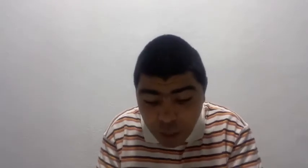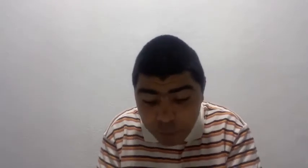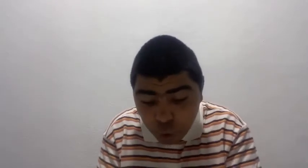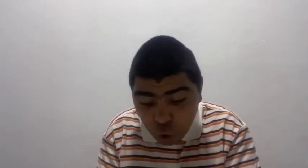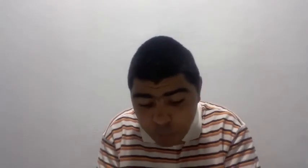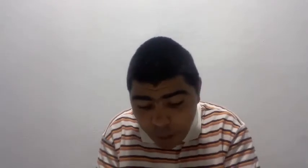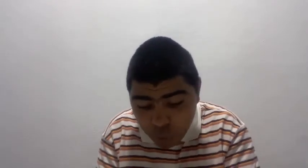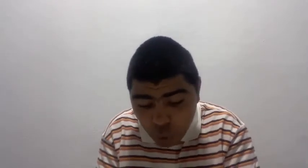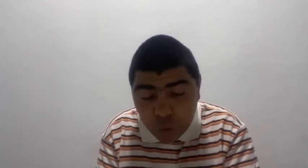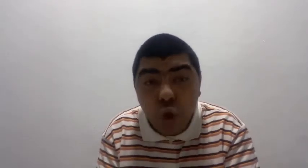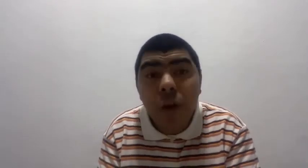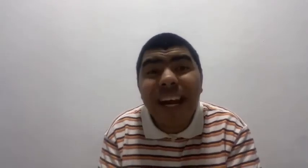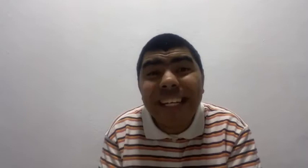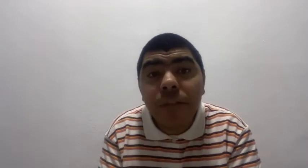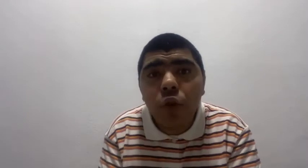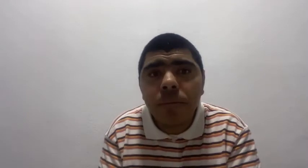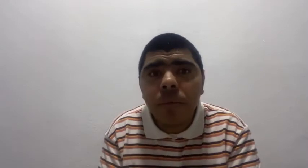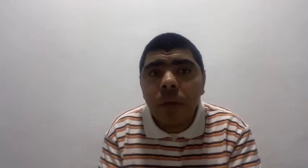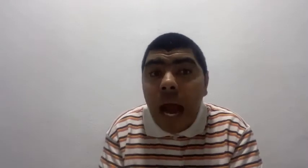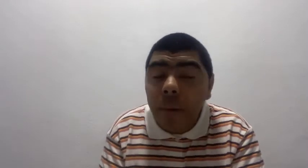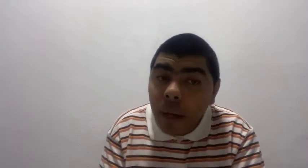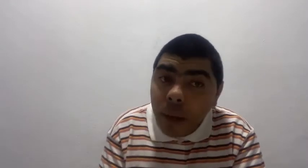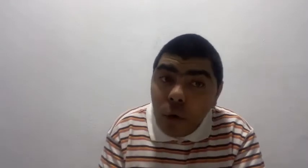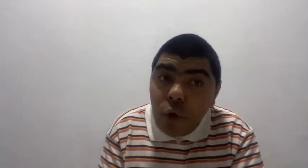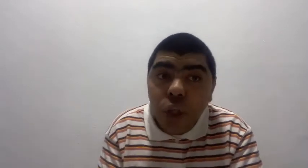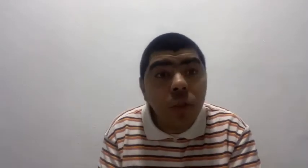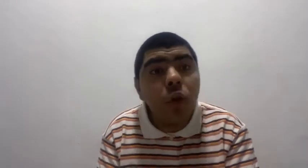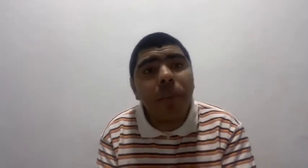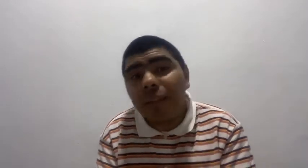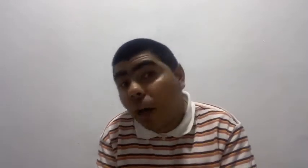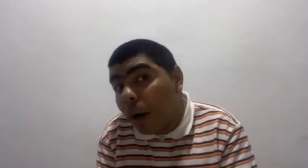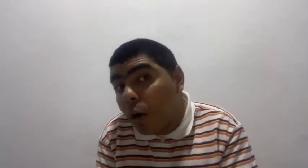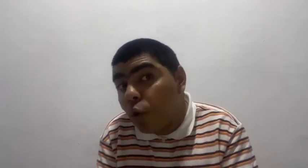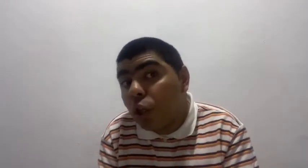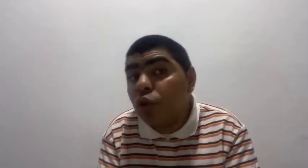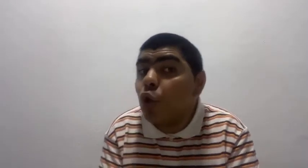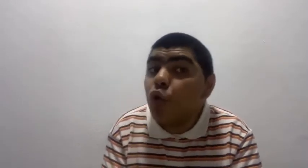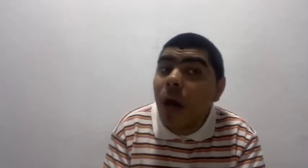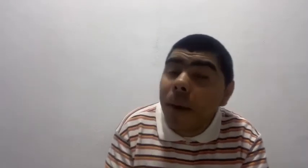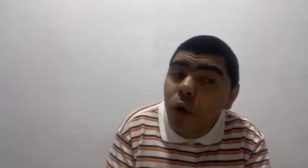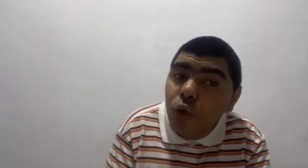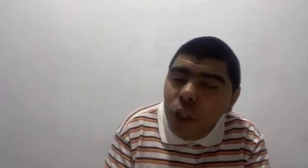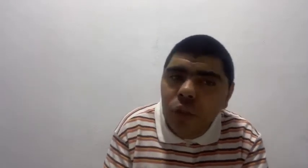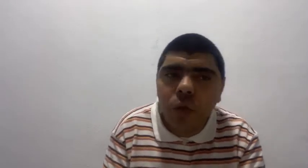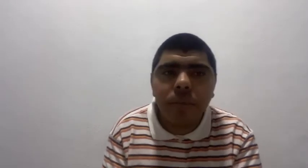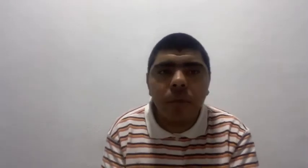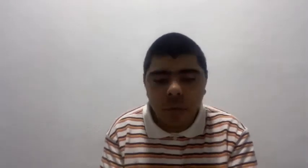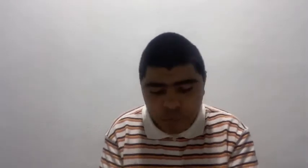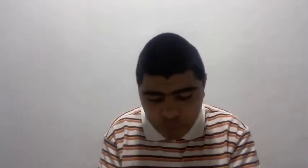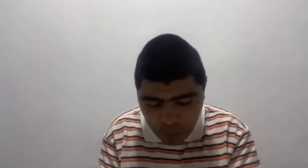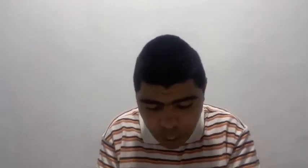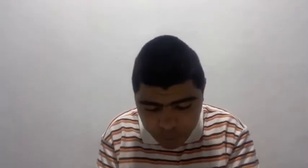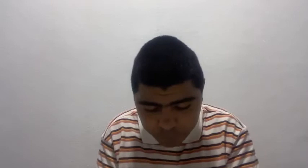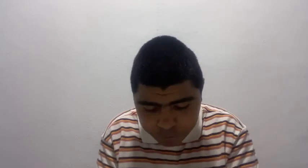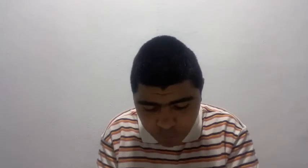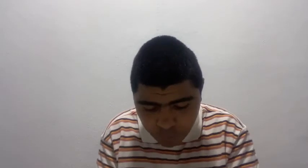el apóstol Pablo, cuando yo era niño, hablaba como niño, pensaba como niño y juzgaba como niño. Amén.